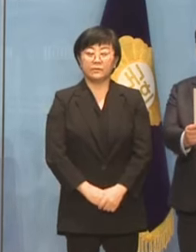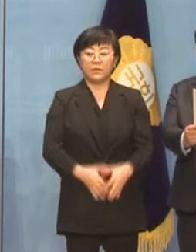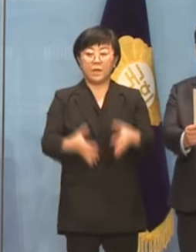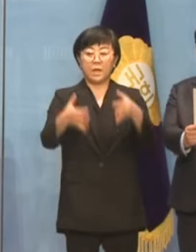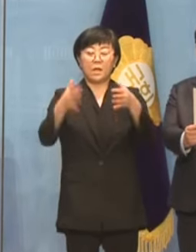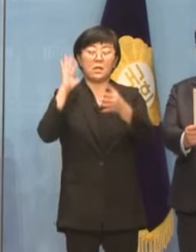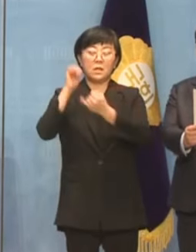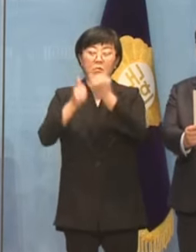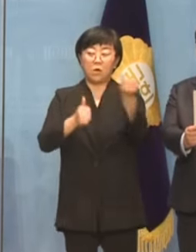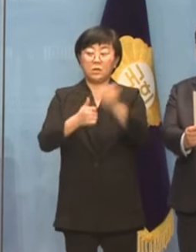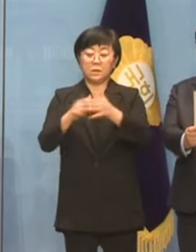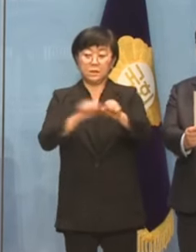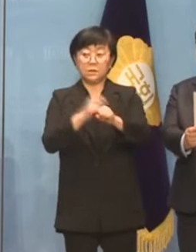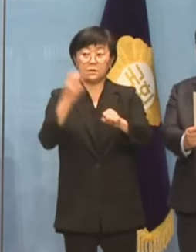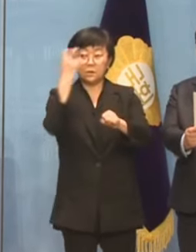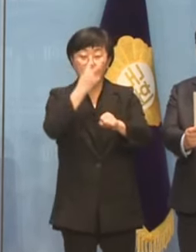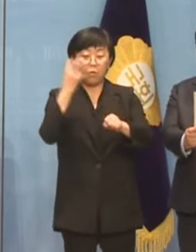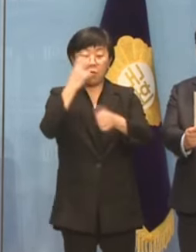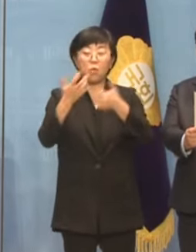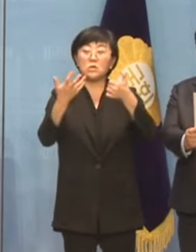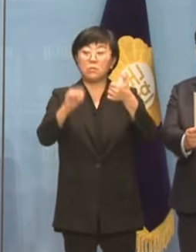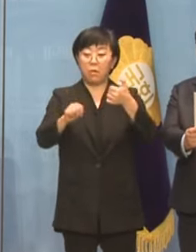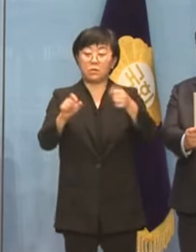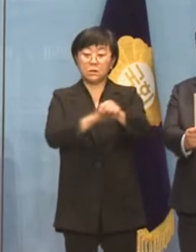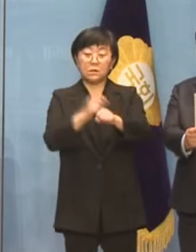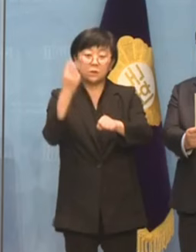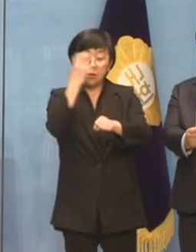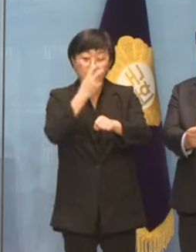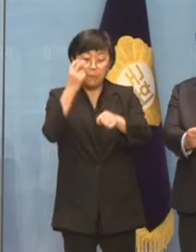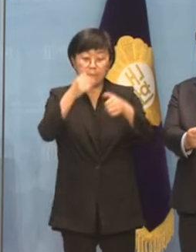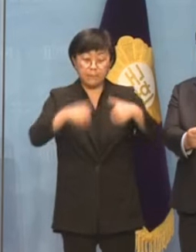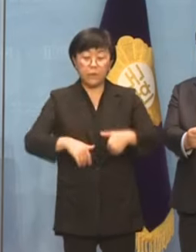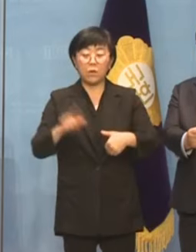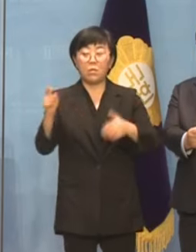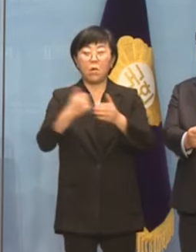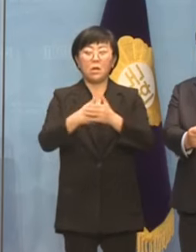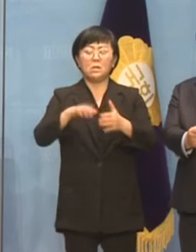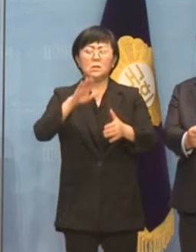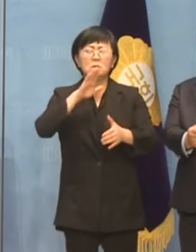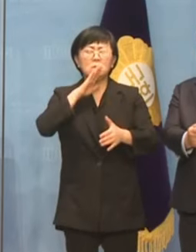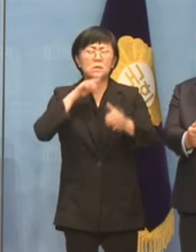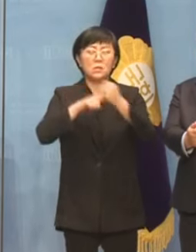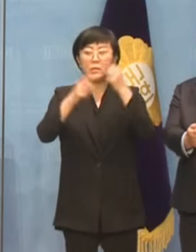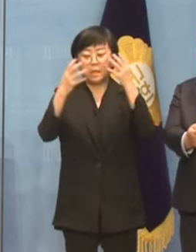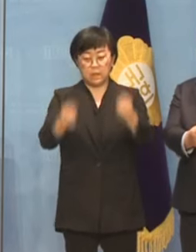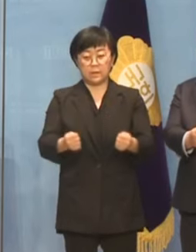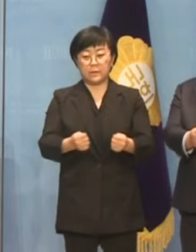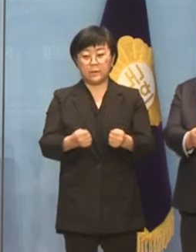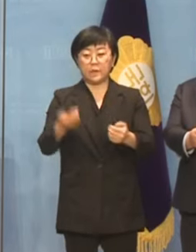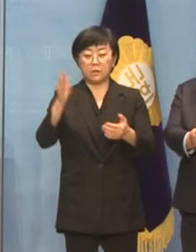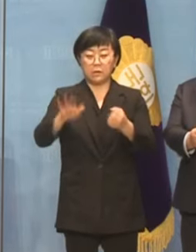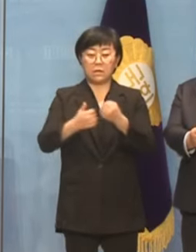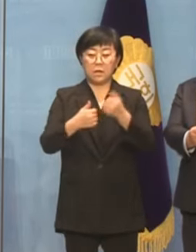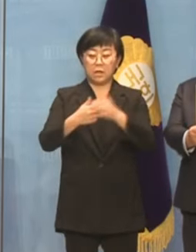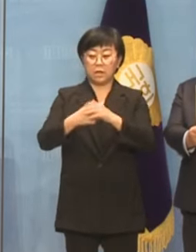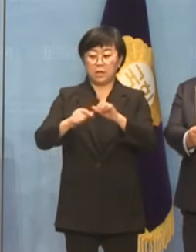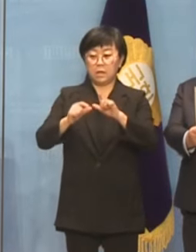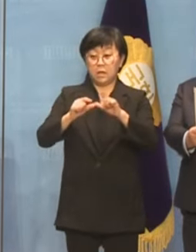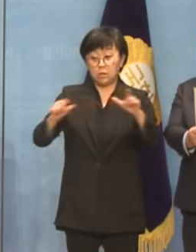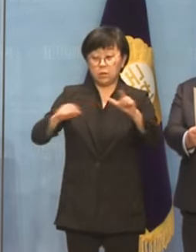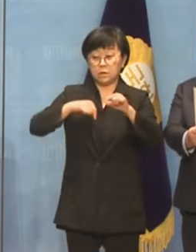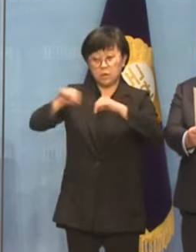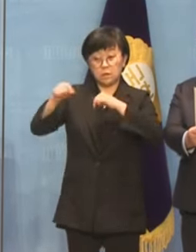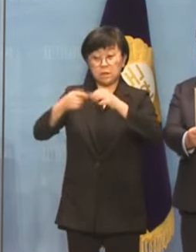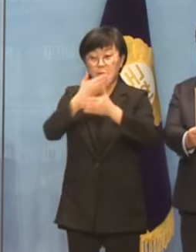김건희 특검, 50억 클럽 특검을 해야 할 이유는 차고 넘칩니다. 그러나 일부 정치인들의